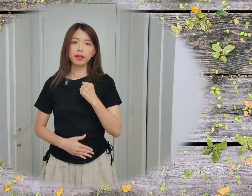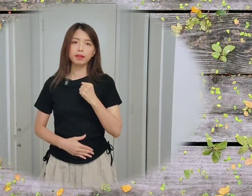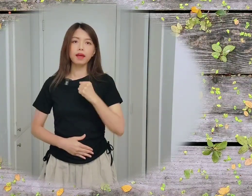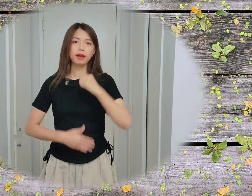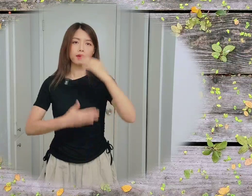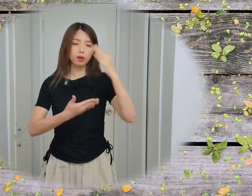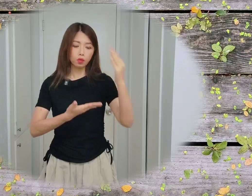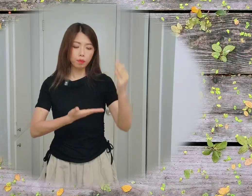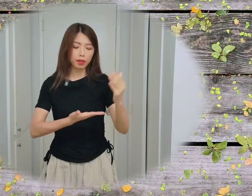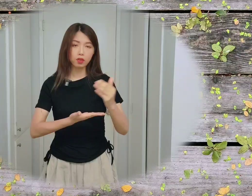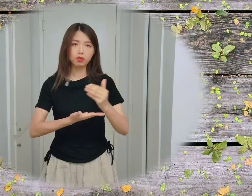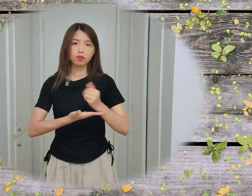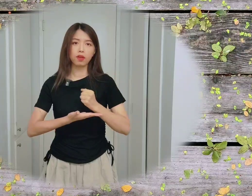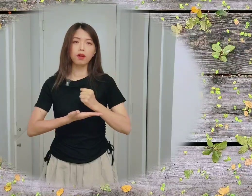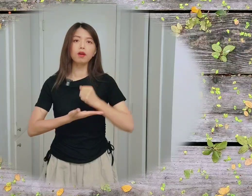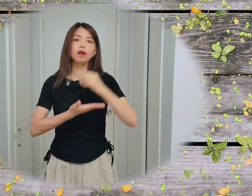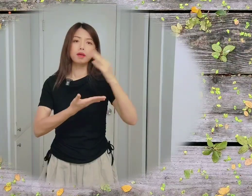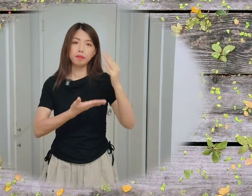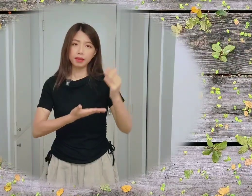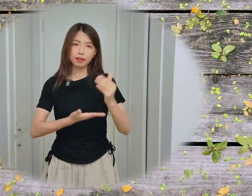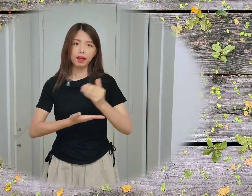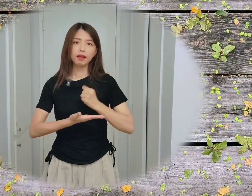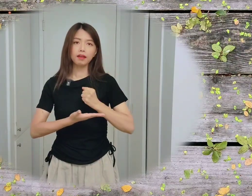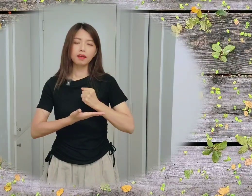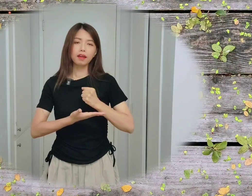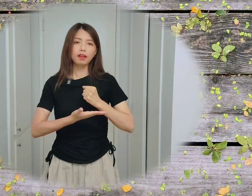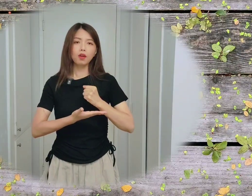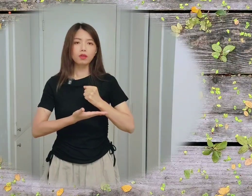앞에 댔다가 앞을 향하게 여.